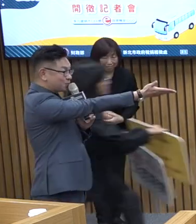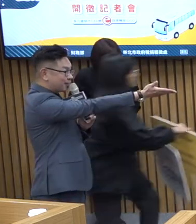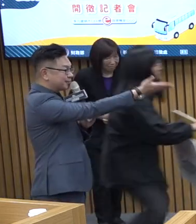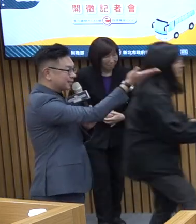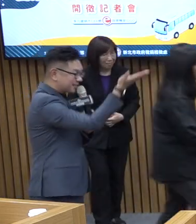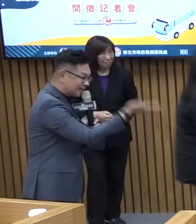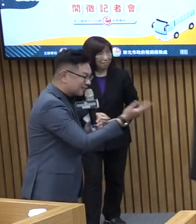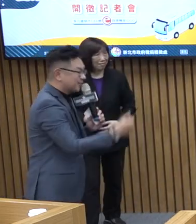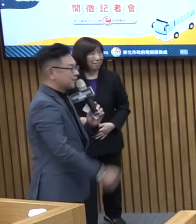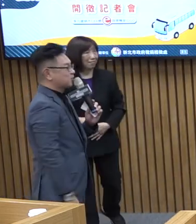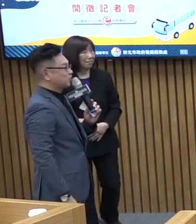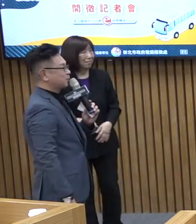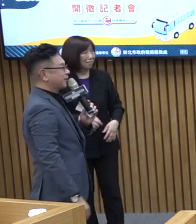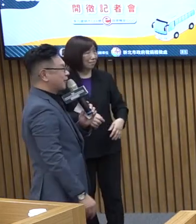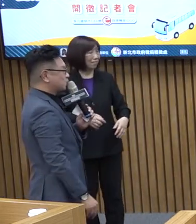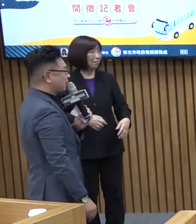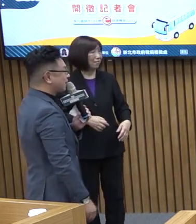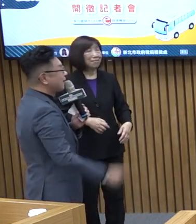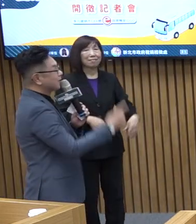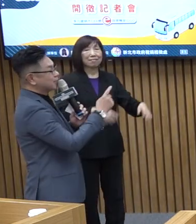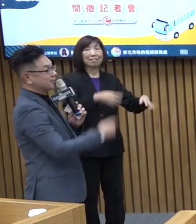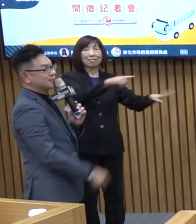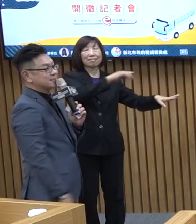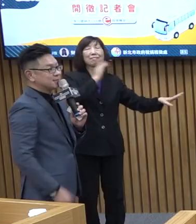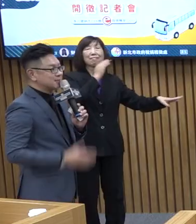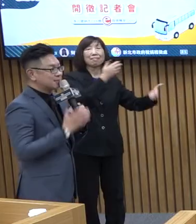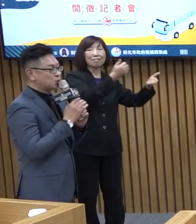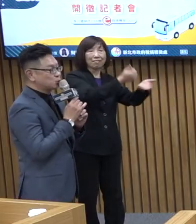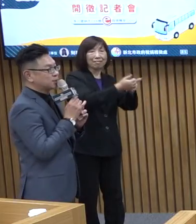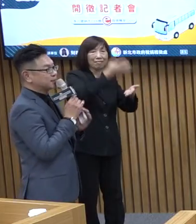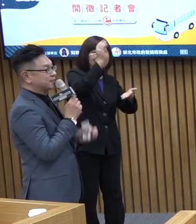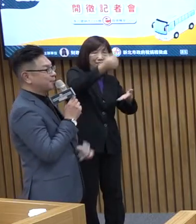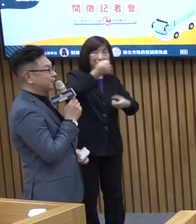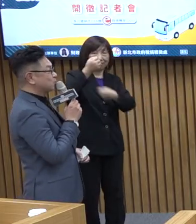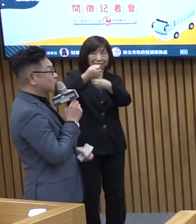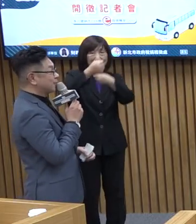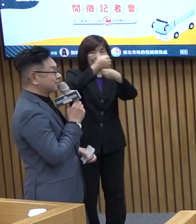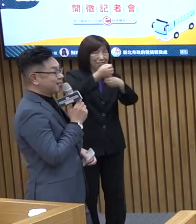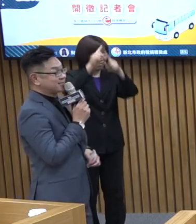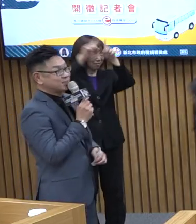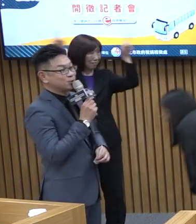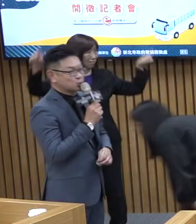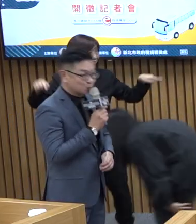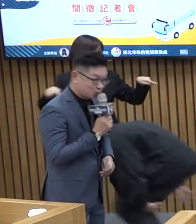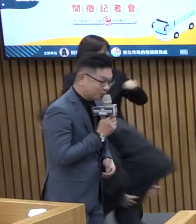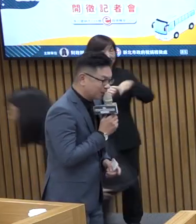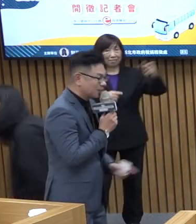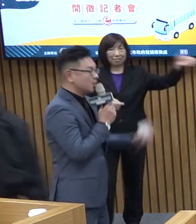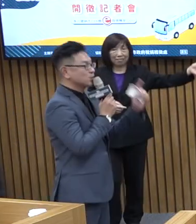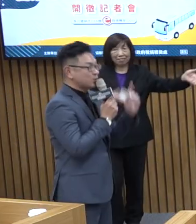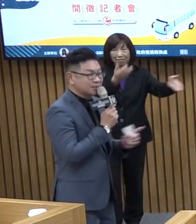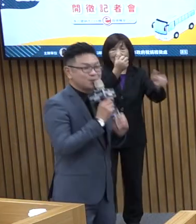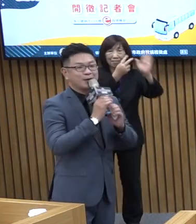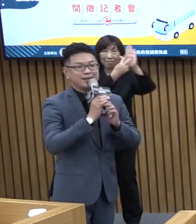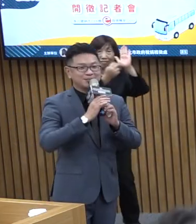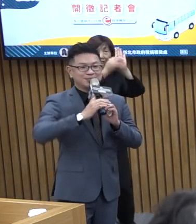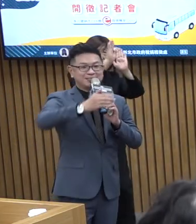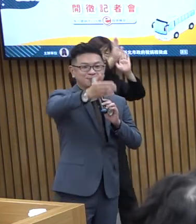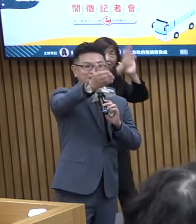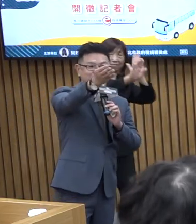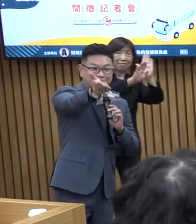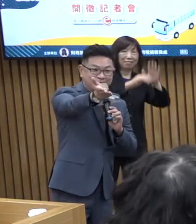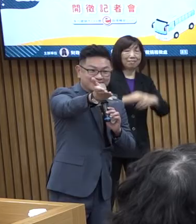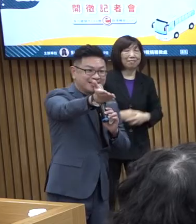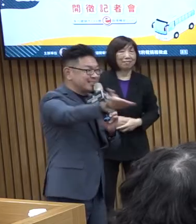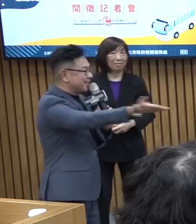请工作人员也再一次的将手举牌拿出来。刚才呢，其实在处长的捷报当中也详细的有说明了。最后我也要有